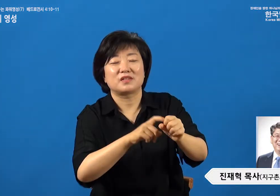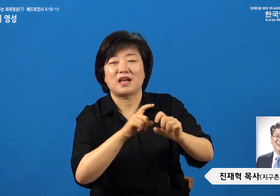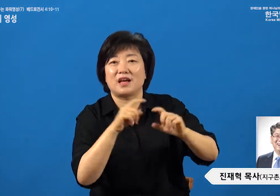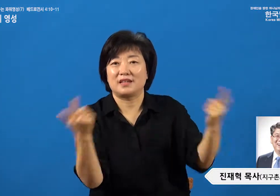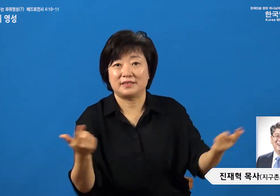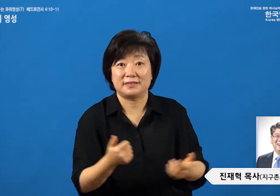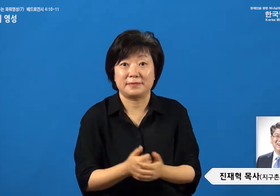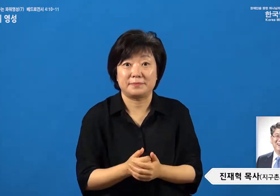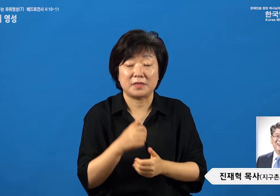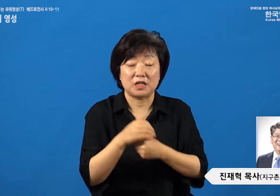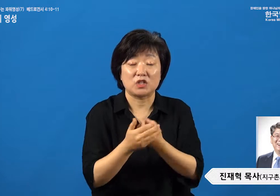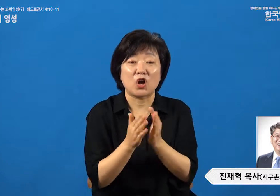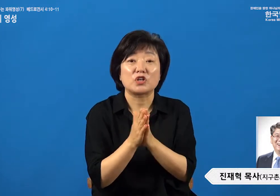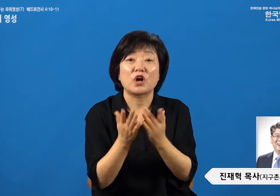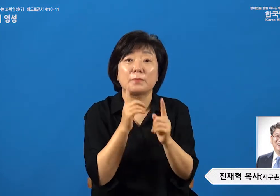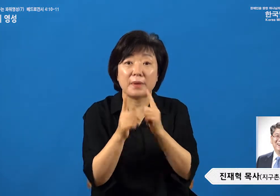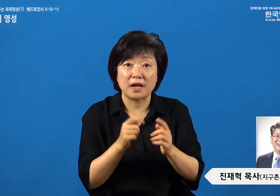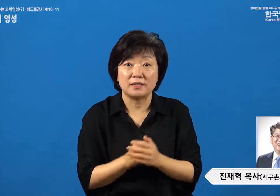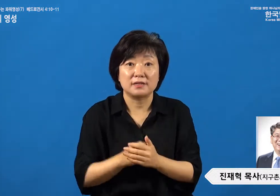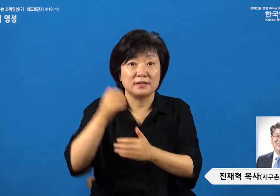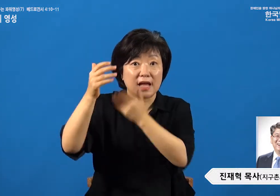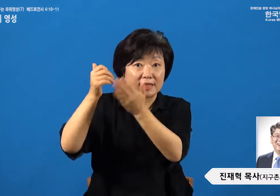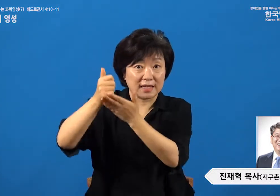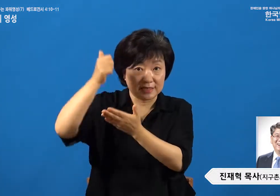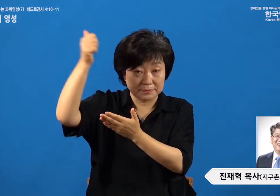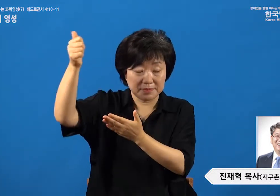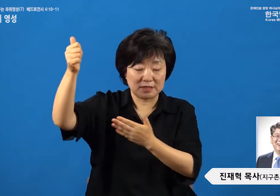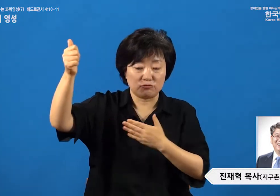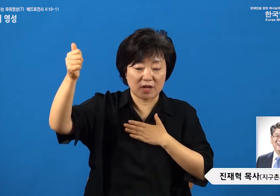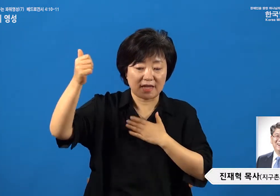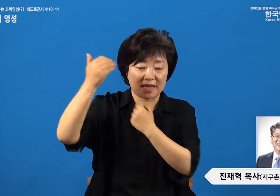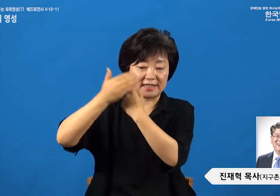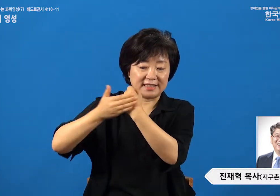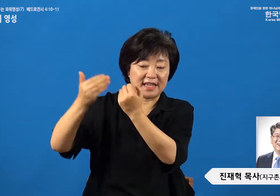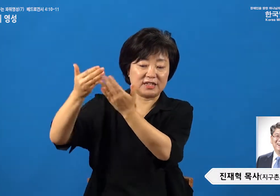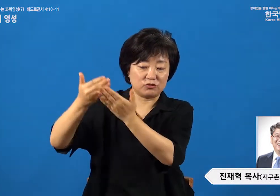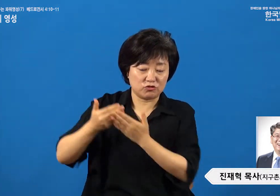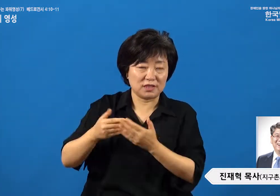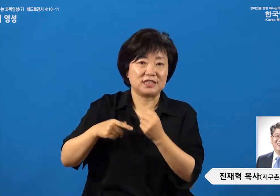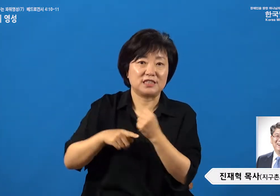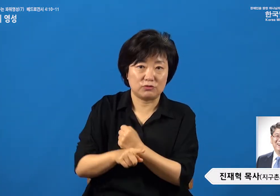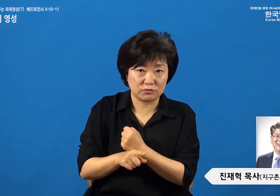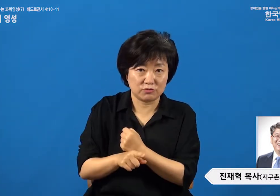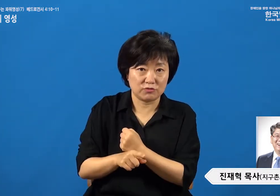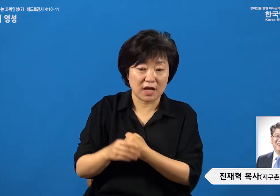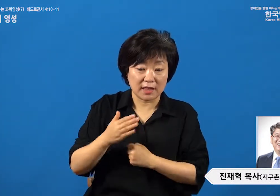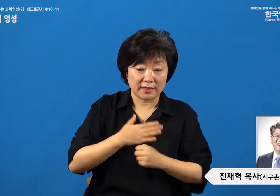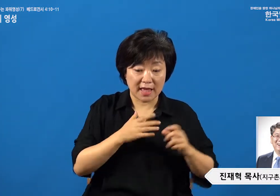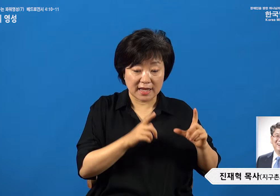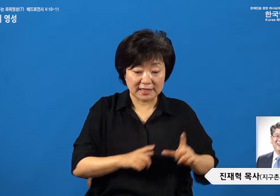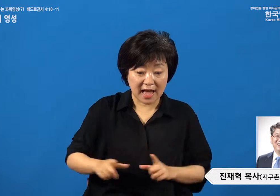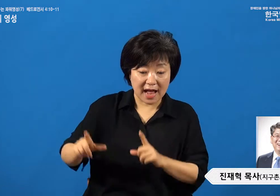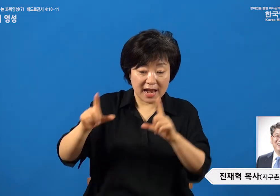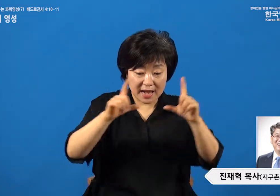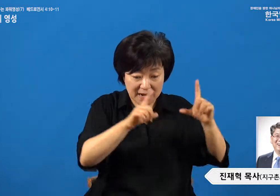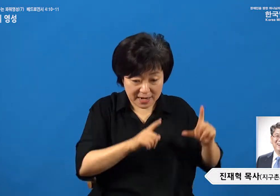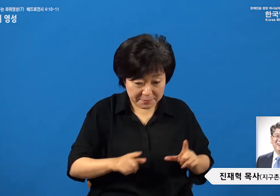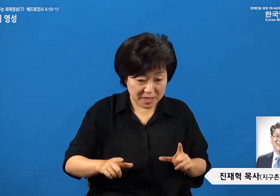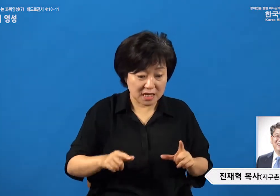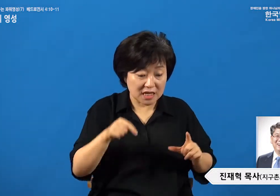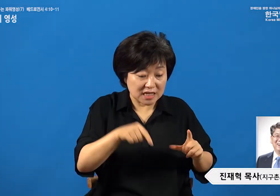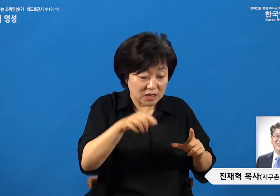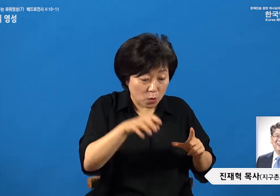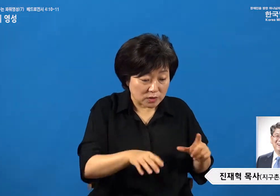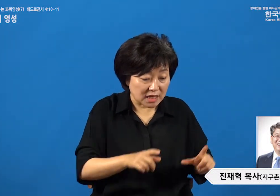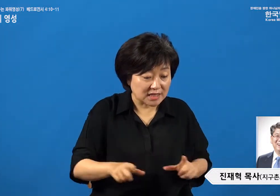아니, 성경은 우리에게 이렇게 말씀합니다. 하나님이 우리에게 은혜를 주신 이유, 우리의 삶에 이